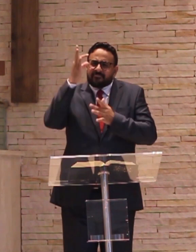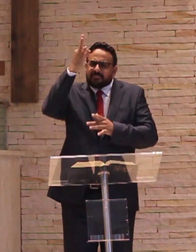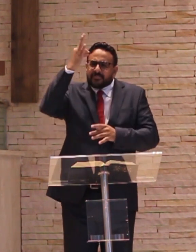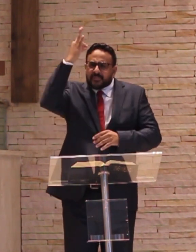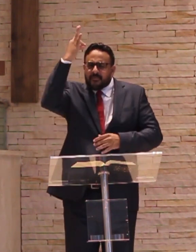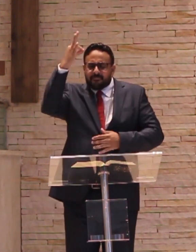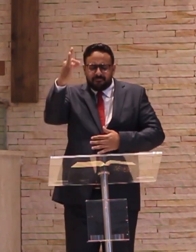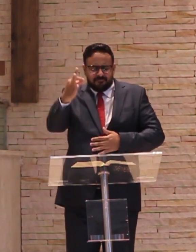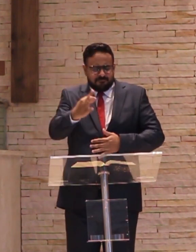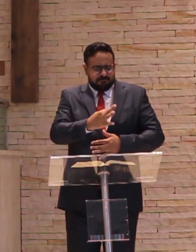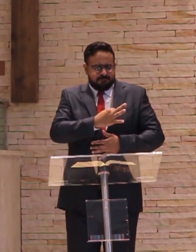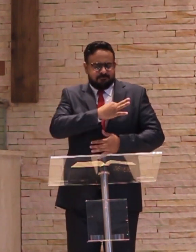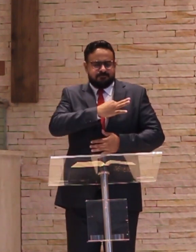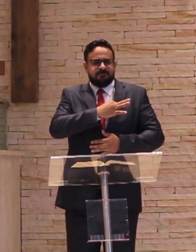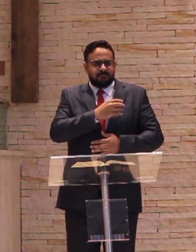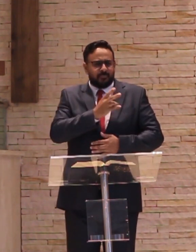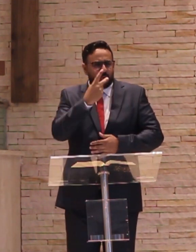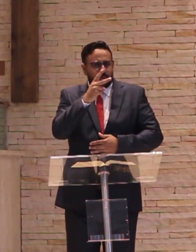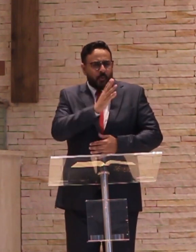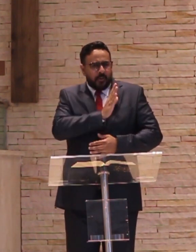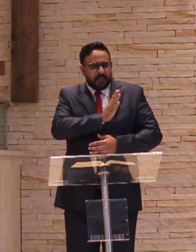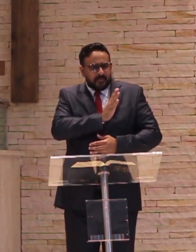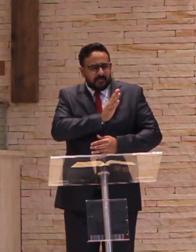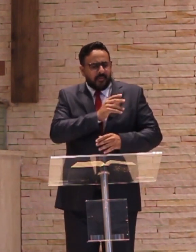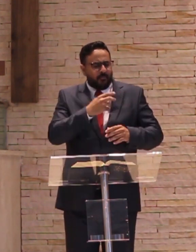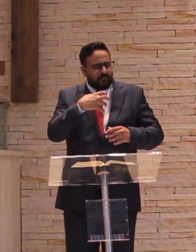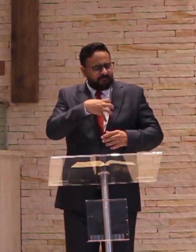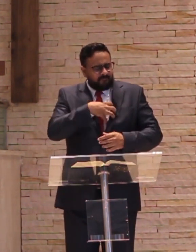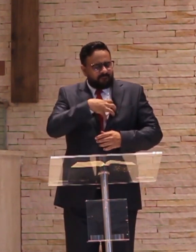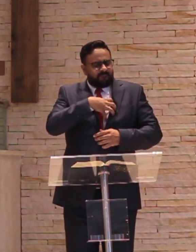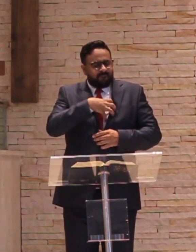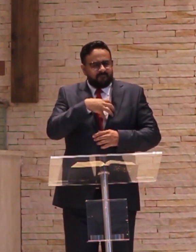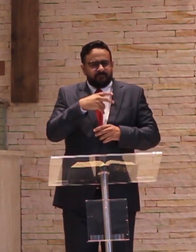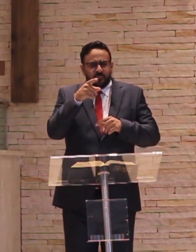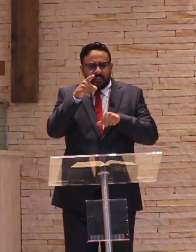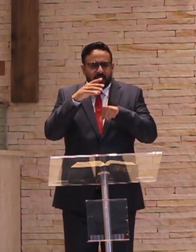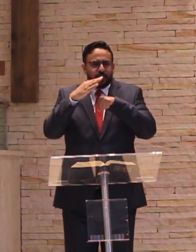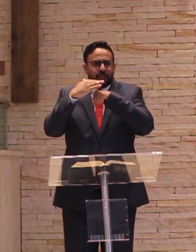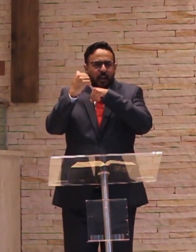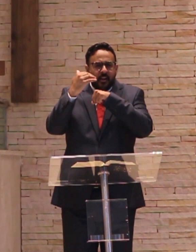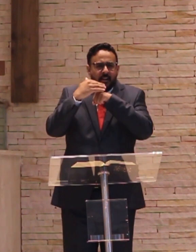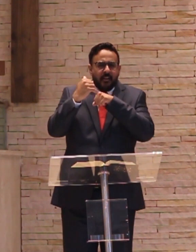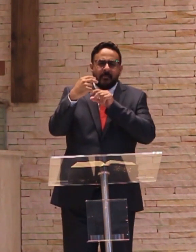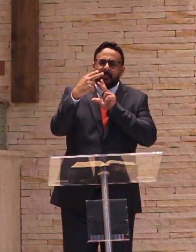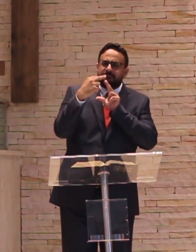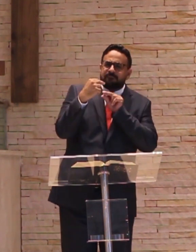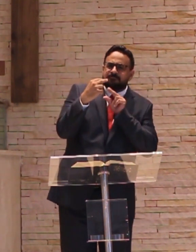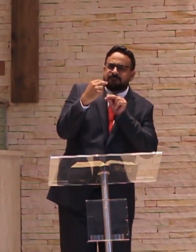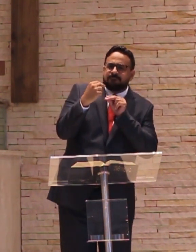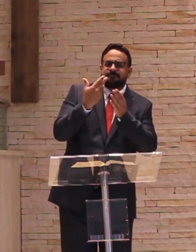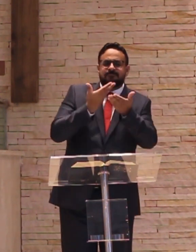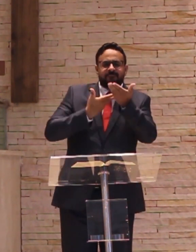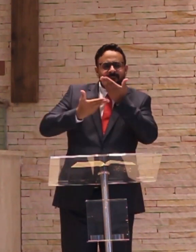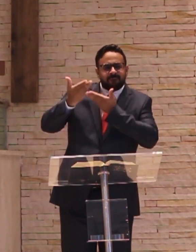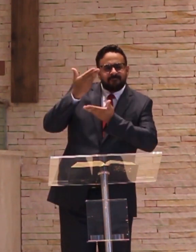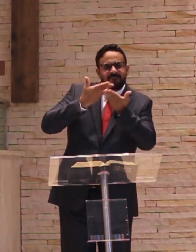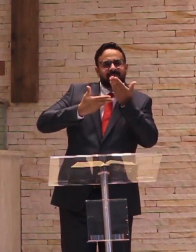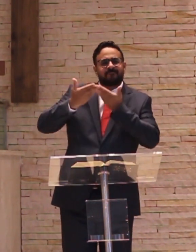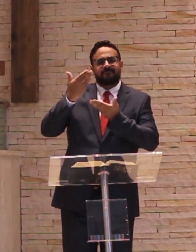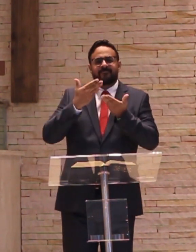estar aceptível a receber o toque do Espírito Santo. Nós precisamos abrir o nosso coração, abrir a